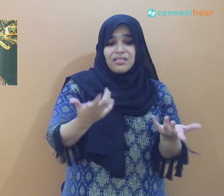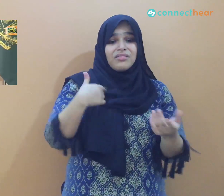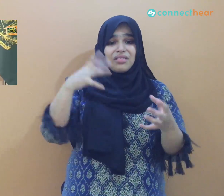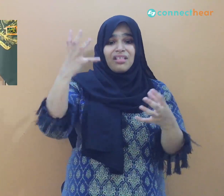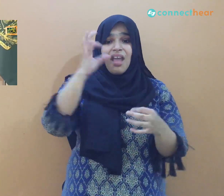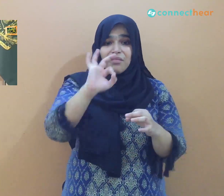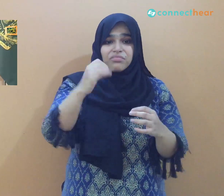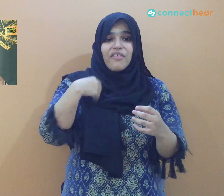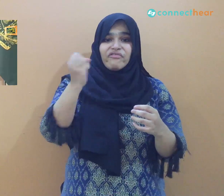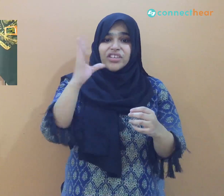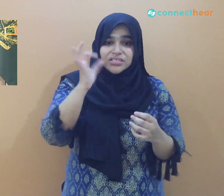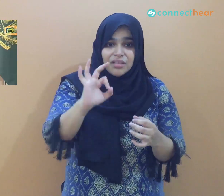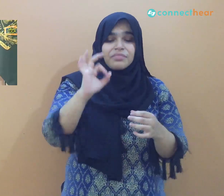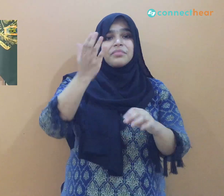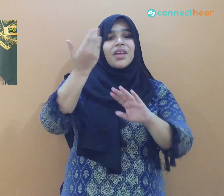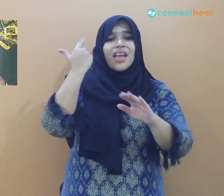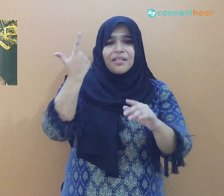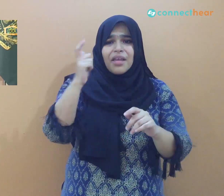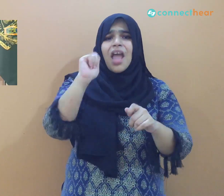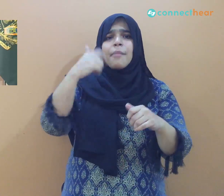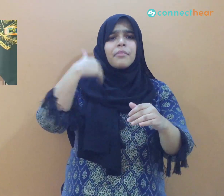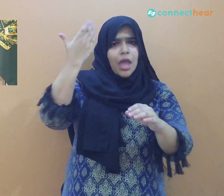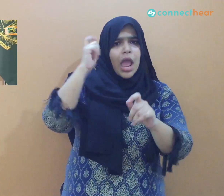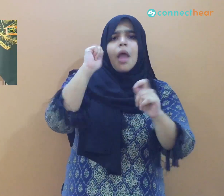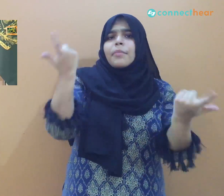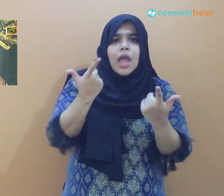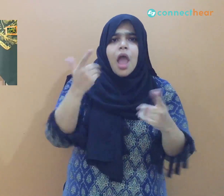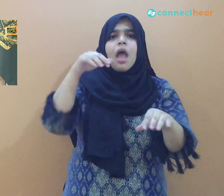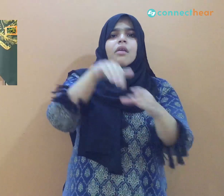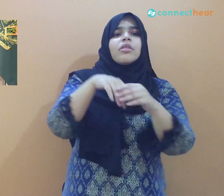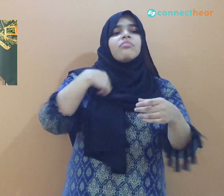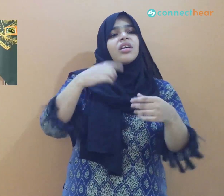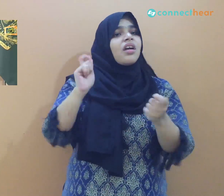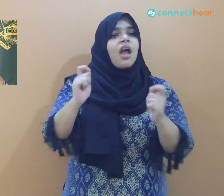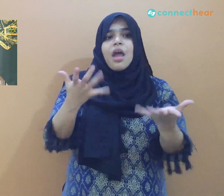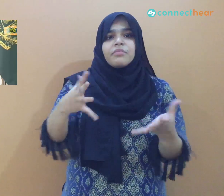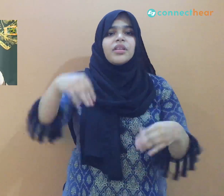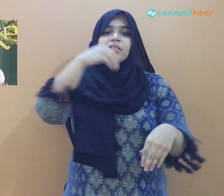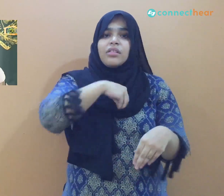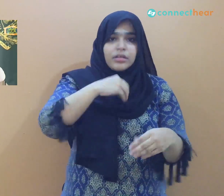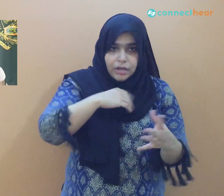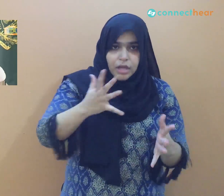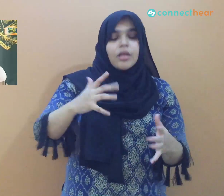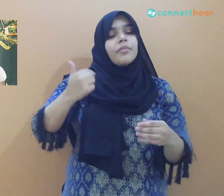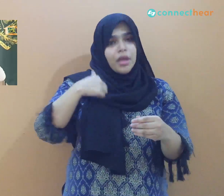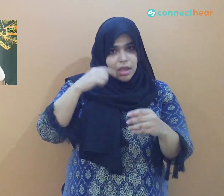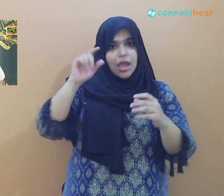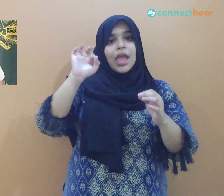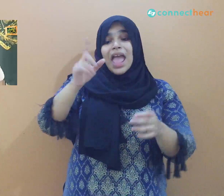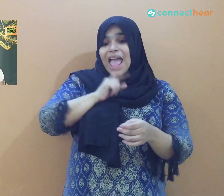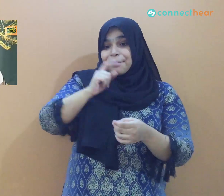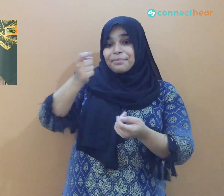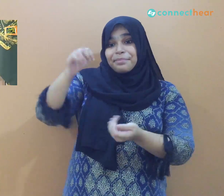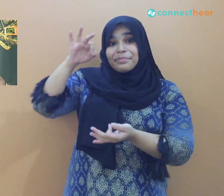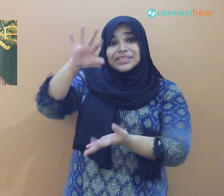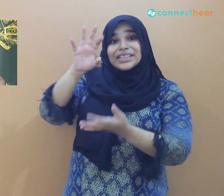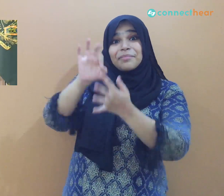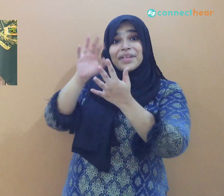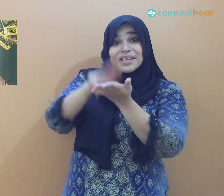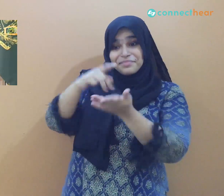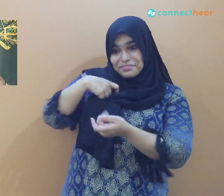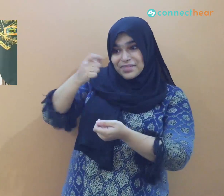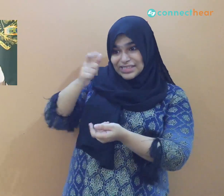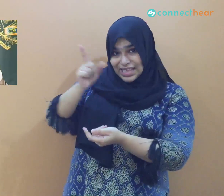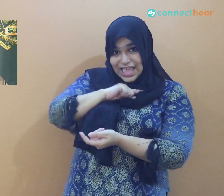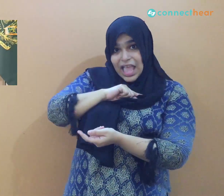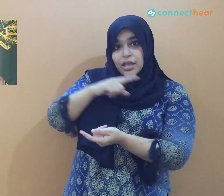اوپر، اور صرف ایک بتا دیں گے کدھر کام کرتا تھا بے روزگار ہوا ہوں، تو ان کو بھی میں اپنے فنڈ سے پیر سے منڈے